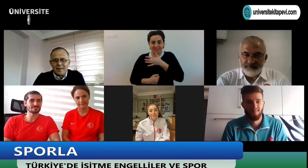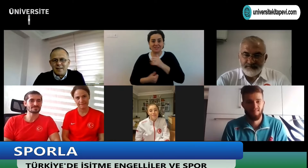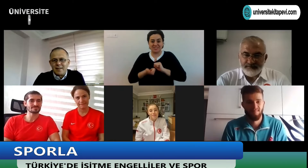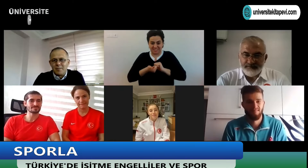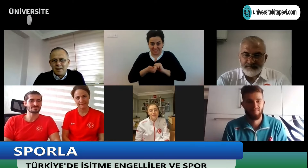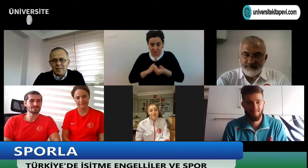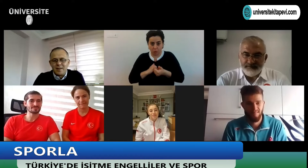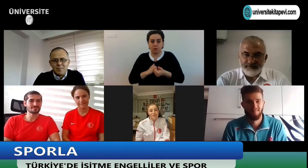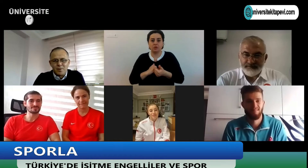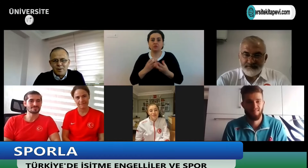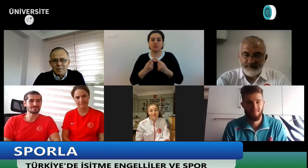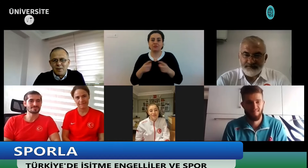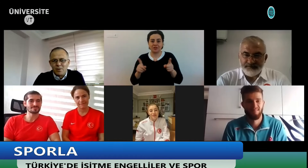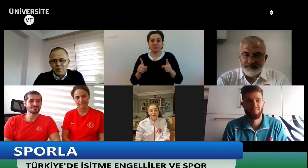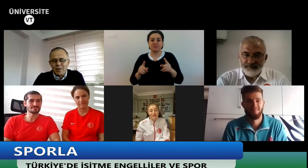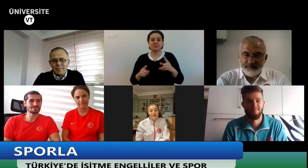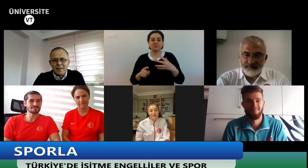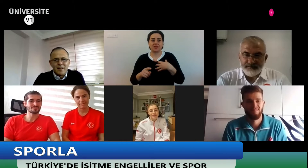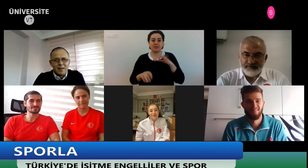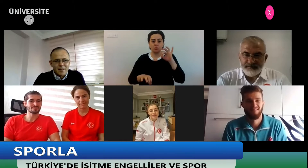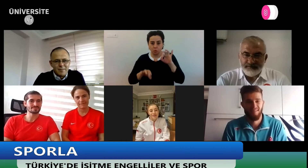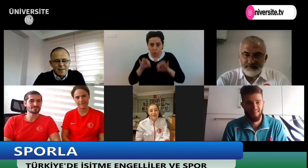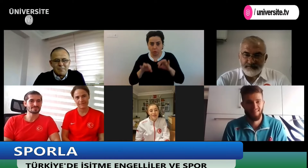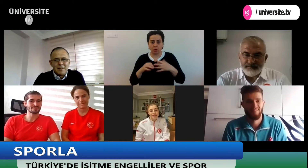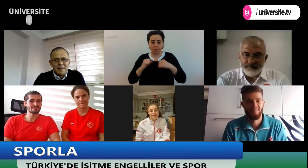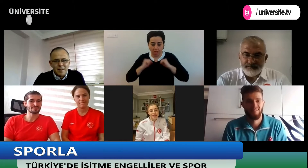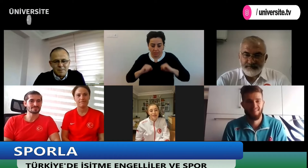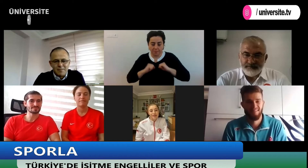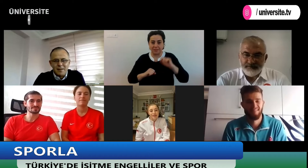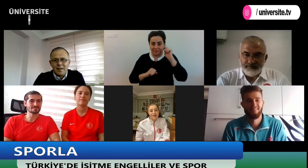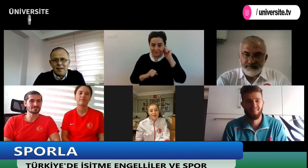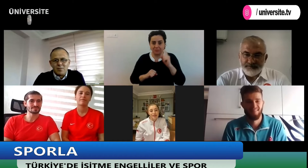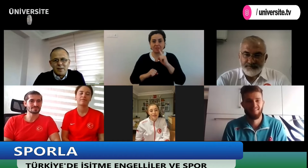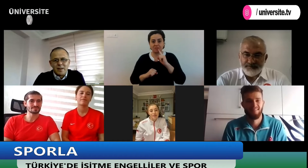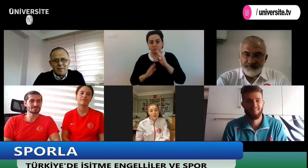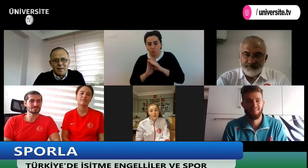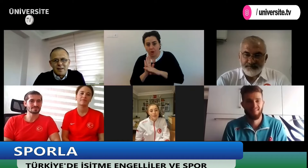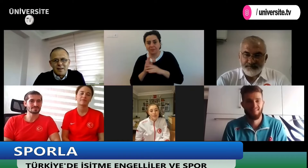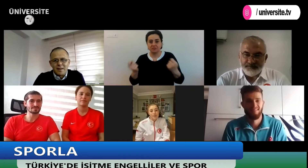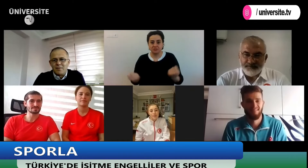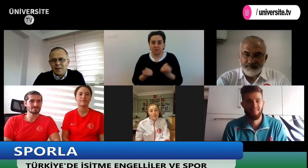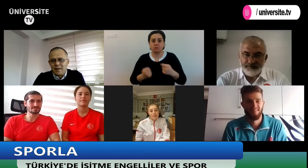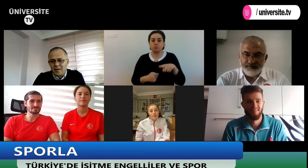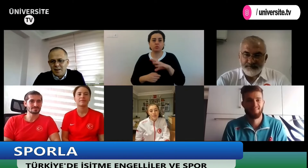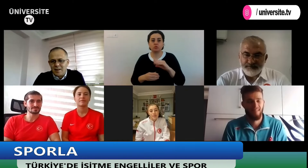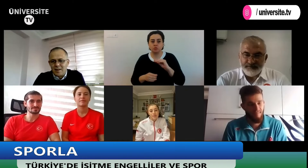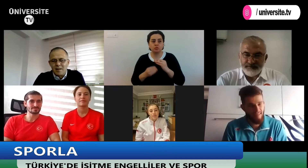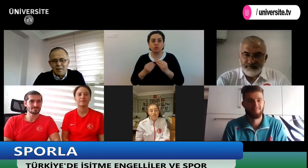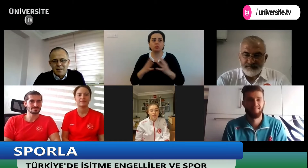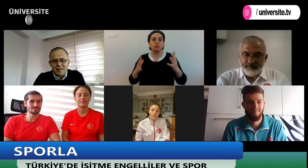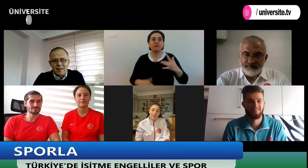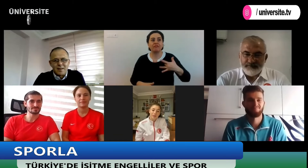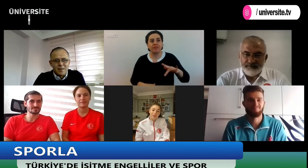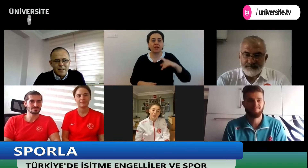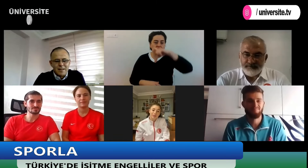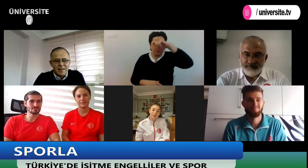yapmak apayrı bir şey. Sporu yönetmek, kontrol etmek, antrenman yapmak, yaptırmak. Bunların hepsi gerçekten fedakarlık isteyen,